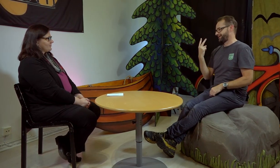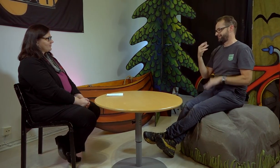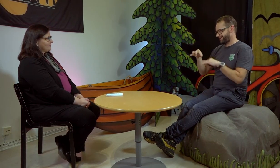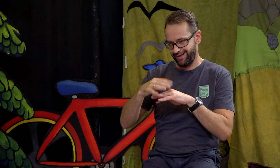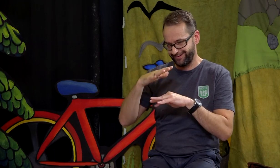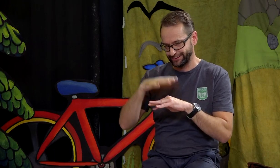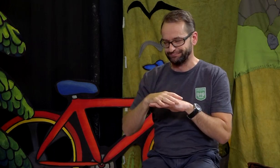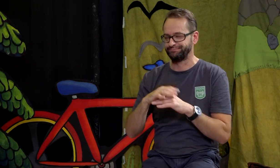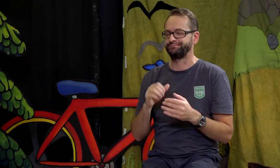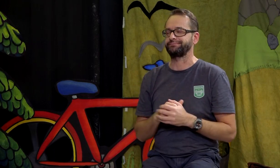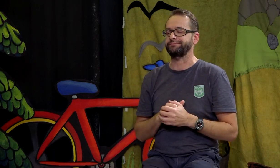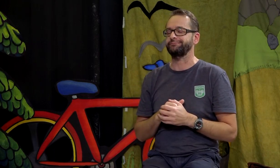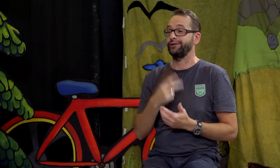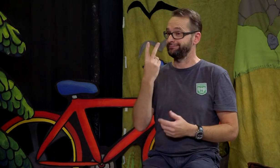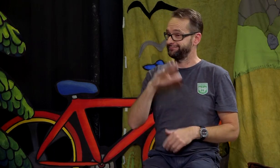2012 menimme naimisiin ja meillä on 2 lasta.